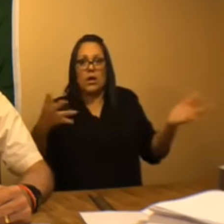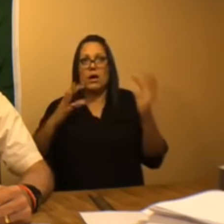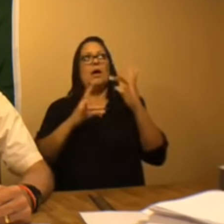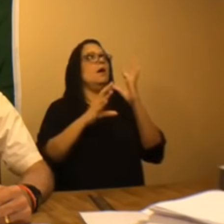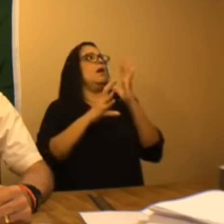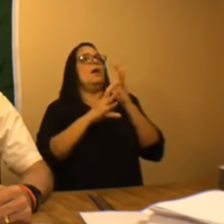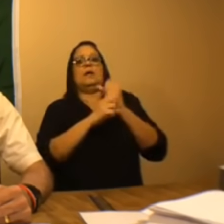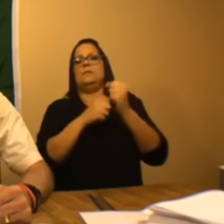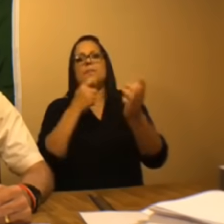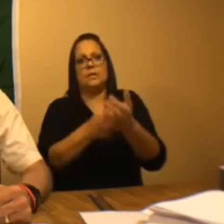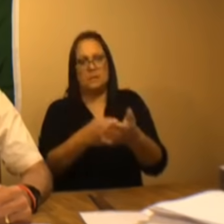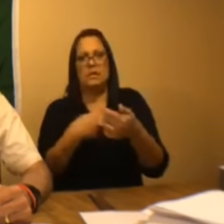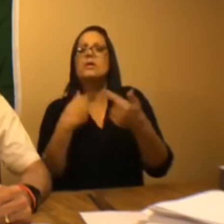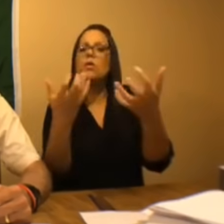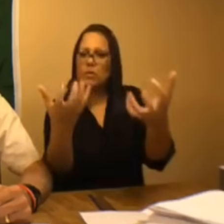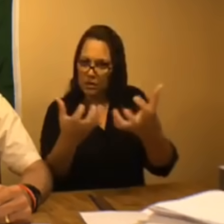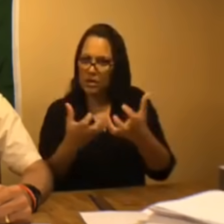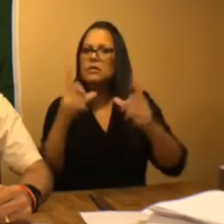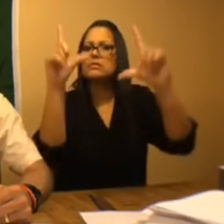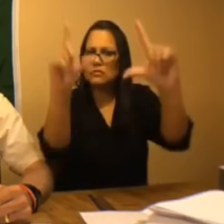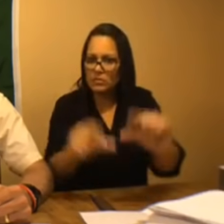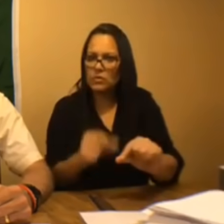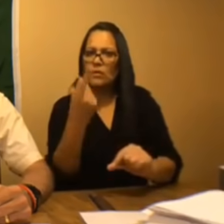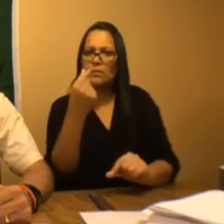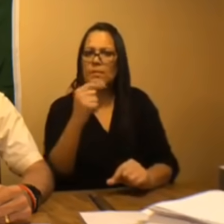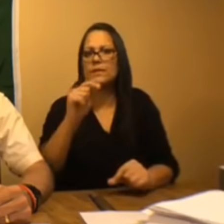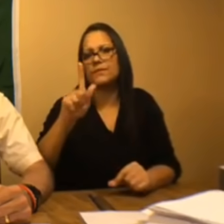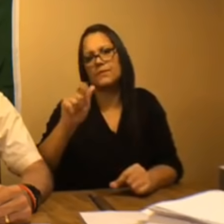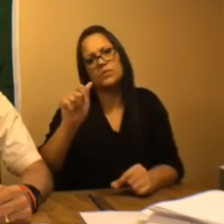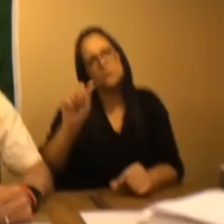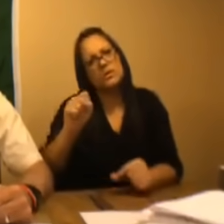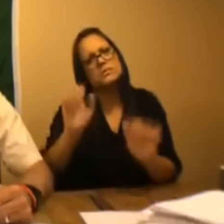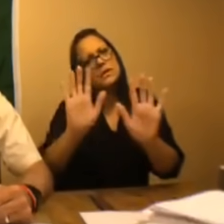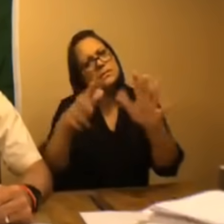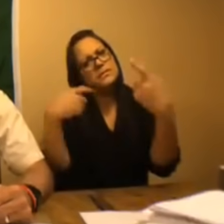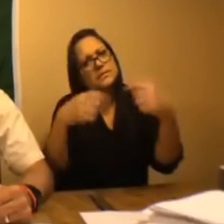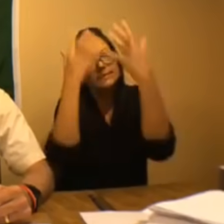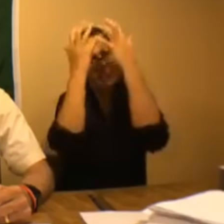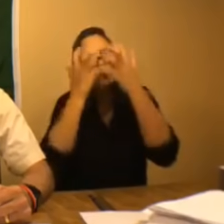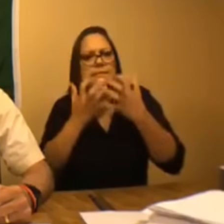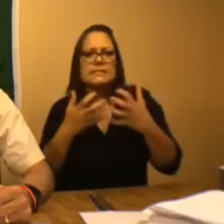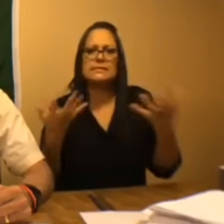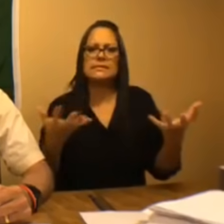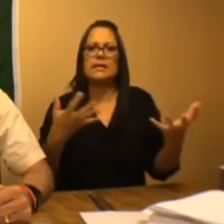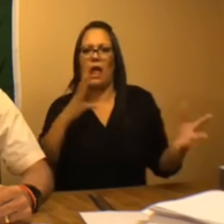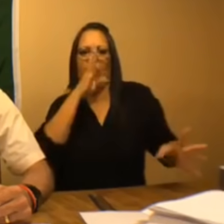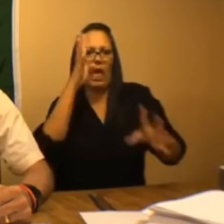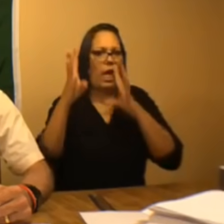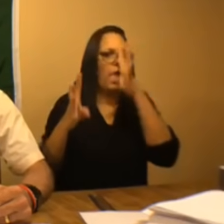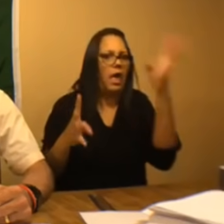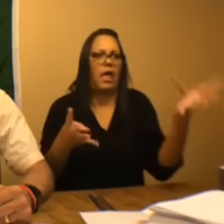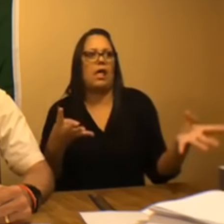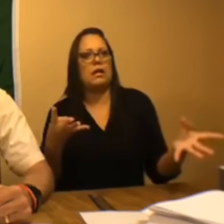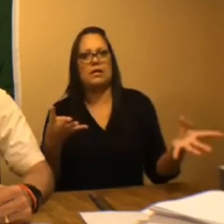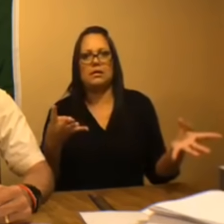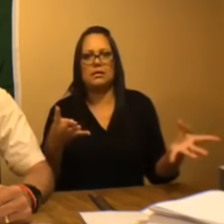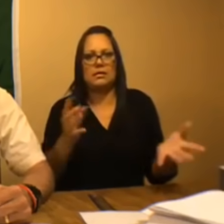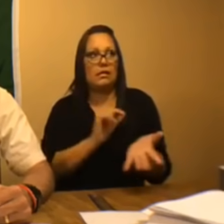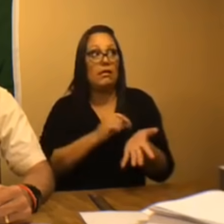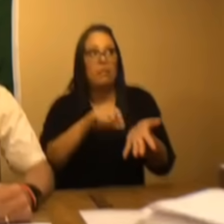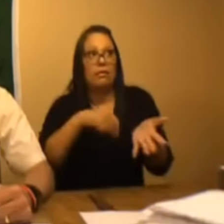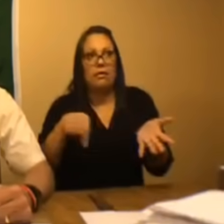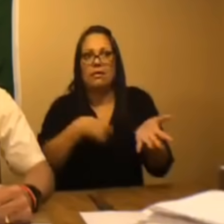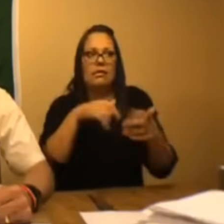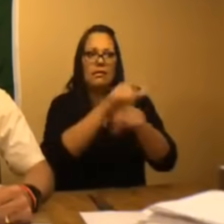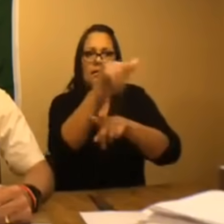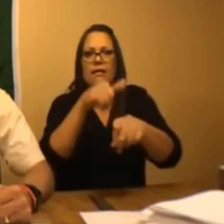sim diminuir o preço do gás, mas com seriedade. Tá? O máximo possível com seriedade. Não na base da canetada, enganando